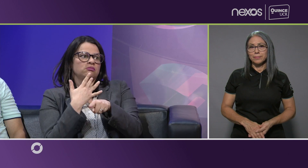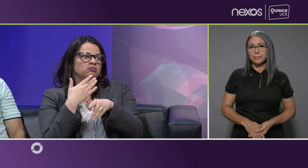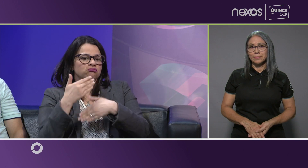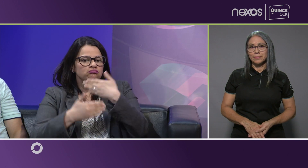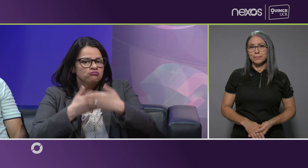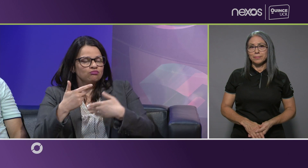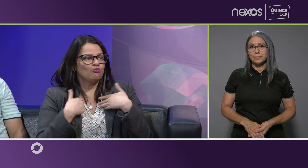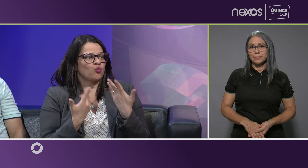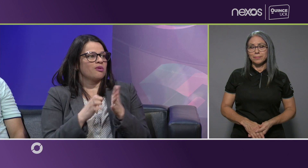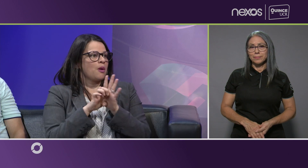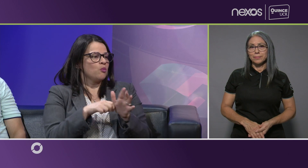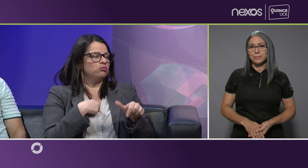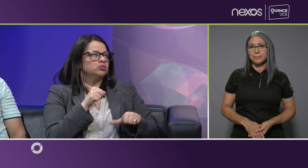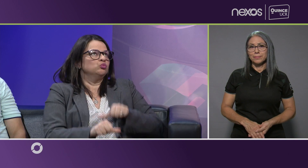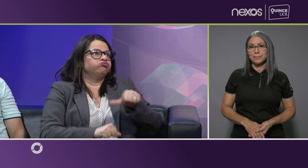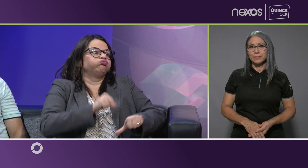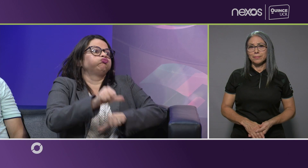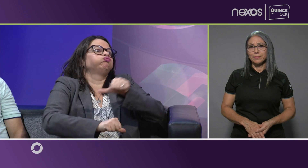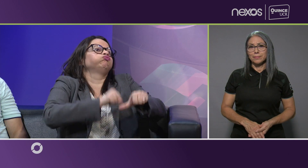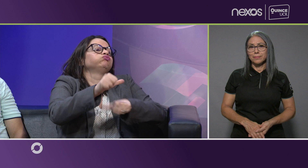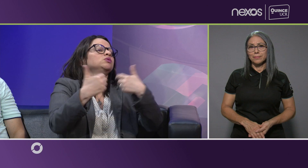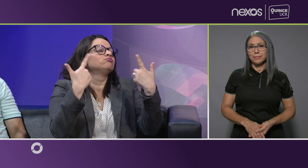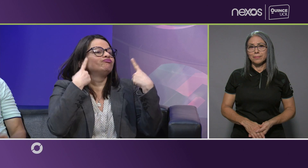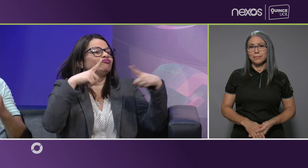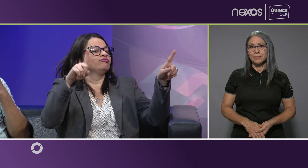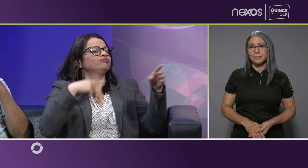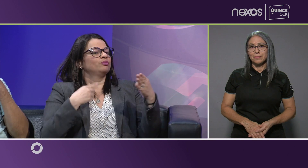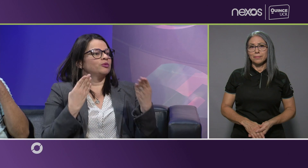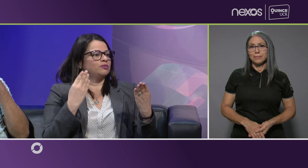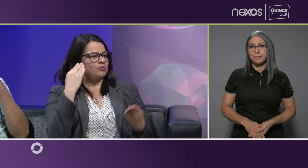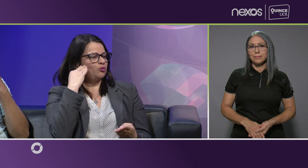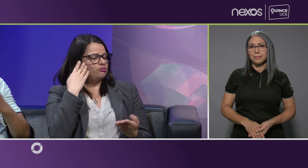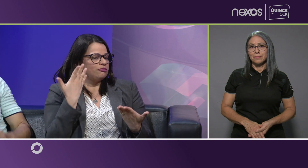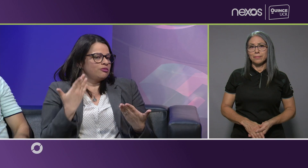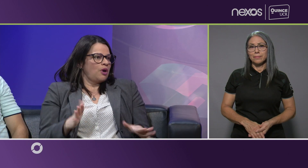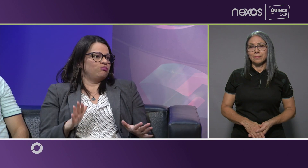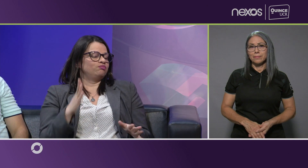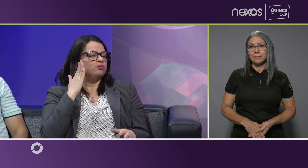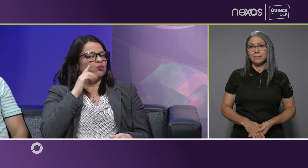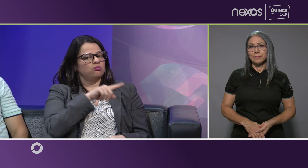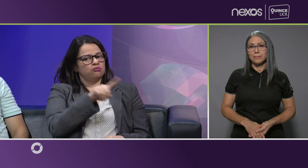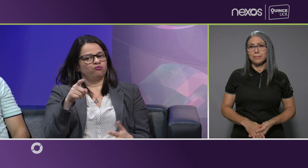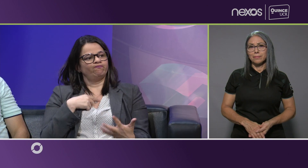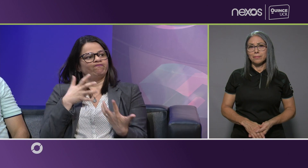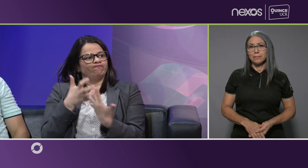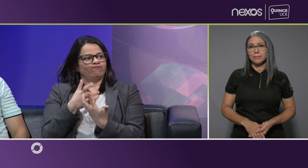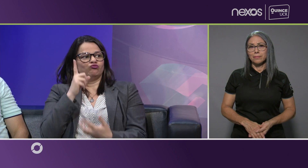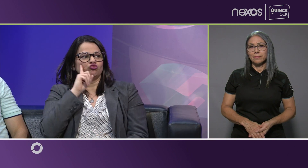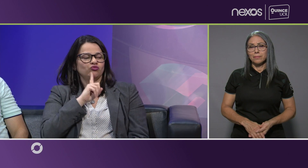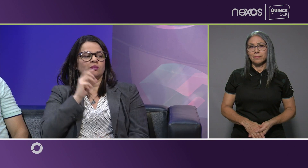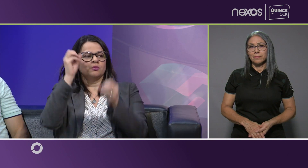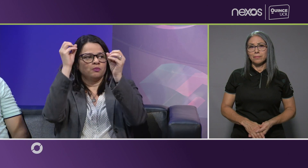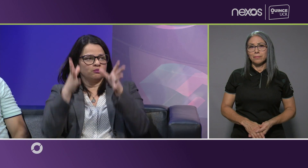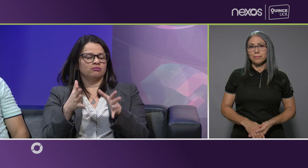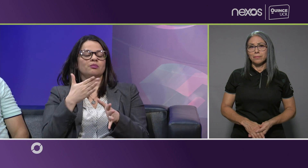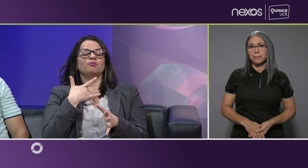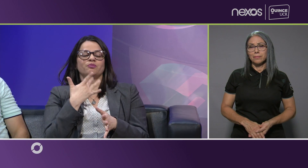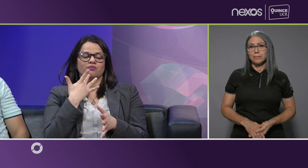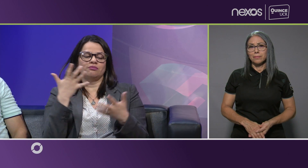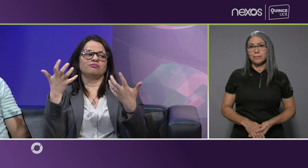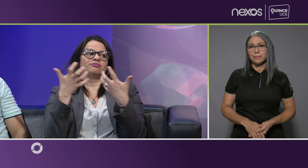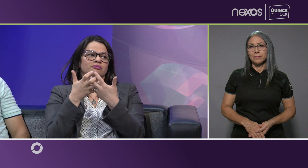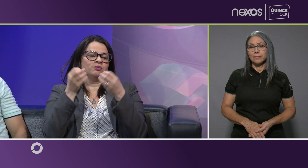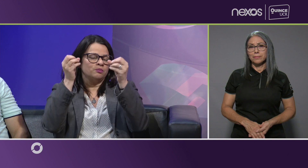la modalidad y es más rápido, en cambio la otra es más flexible y el esfuerzo es menor,